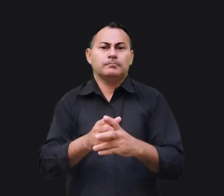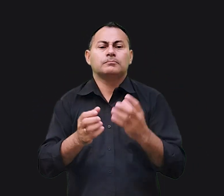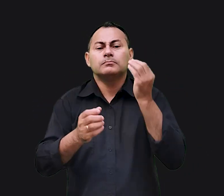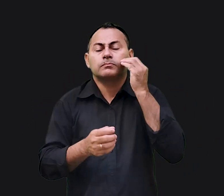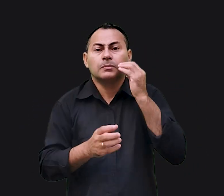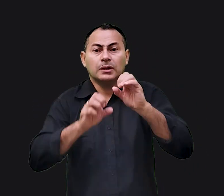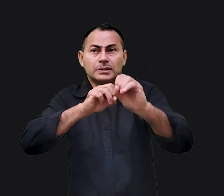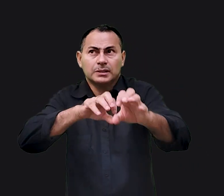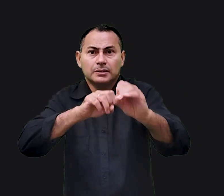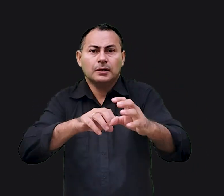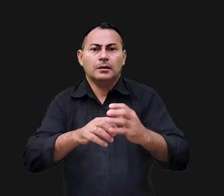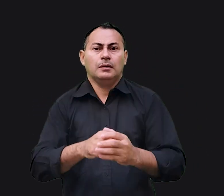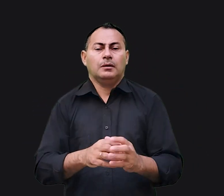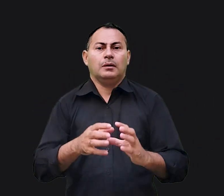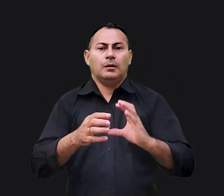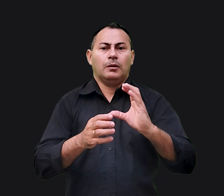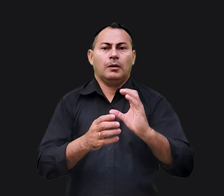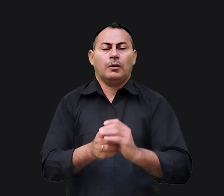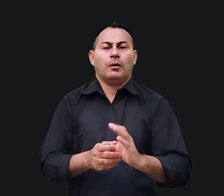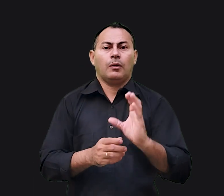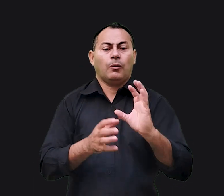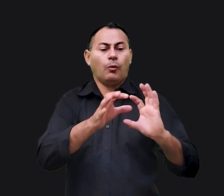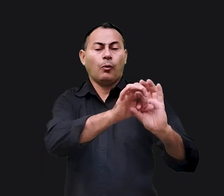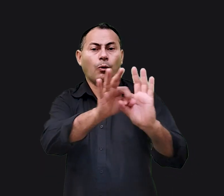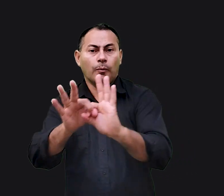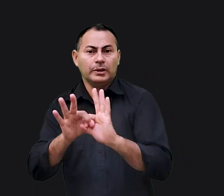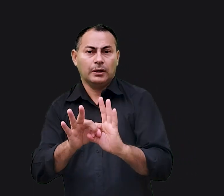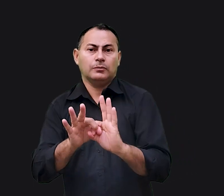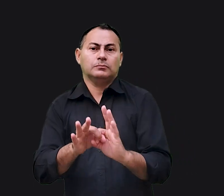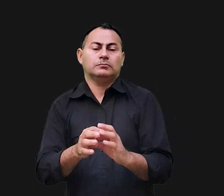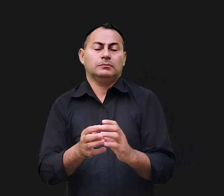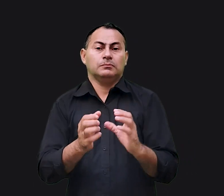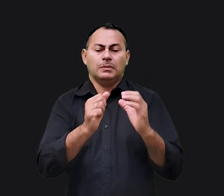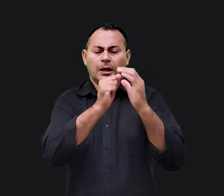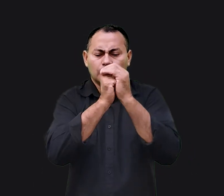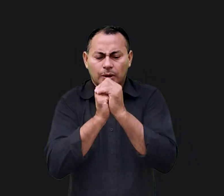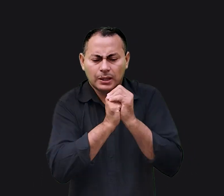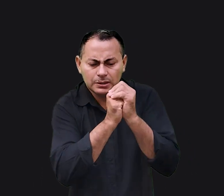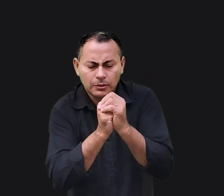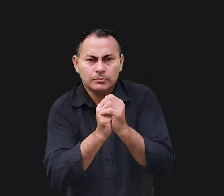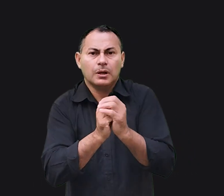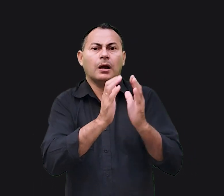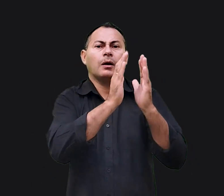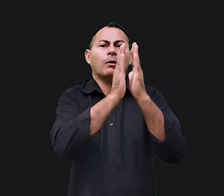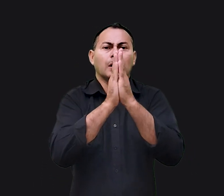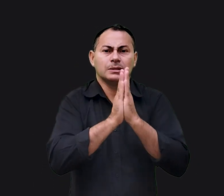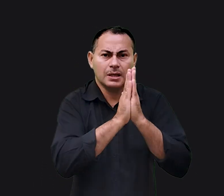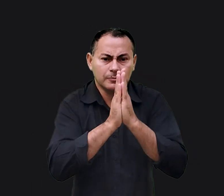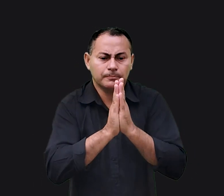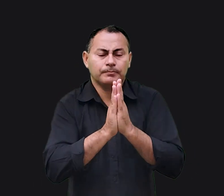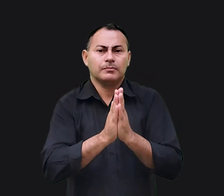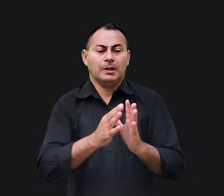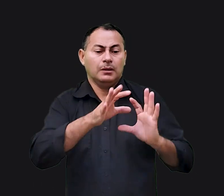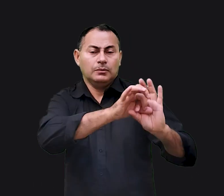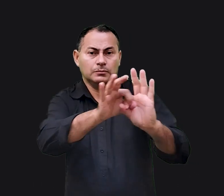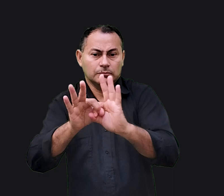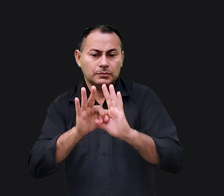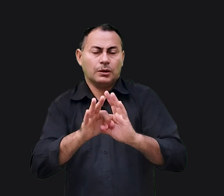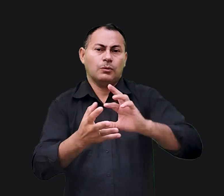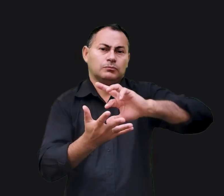Procure pelo ensino, pela koinonia ou comunhão, pela adoração, a oração, pela unidade com